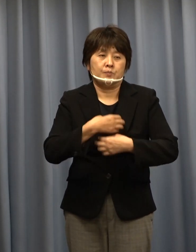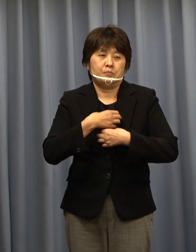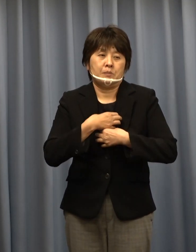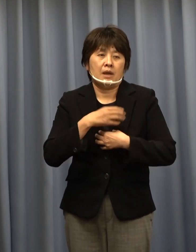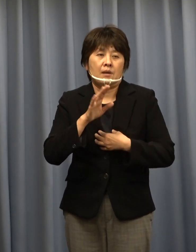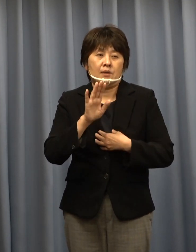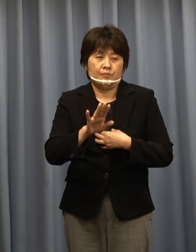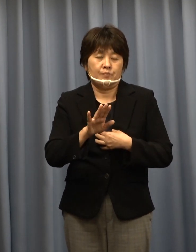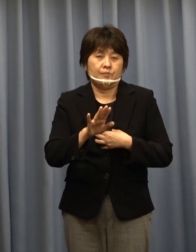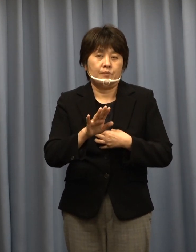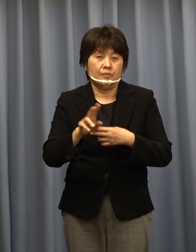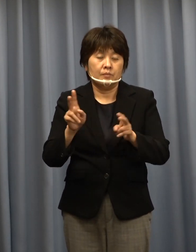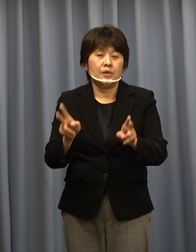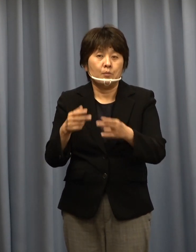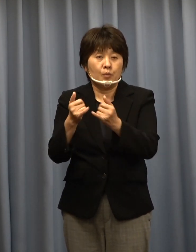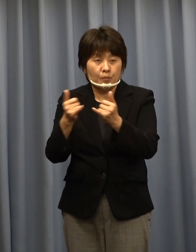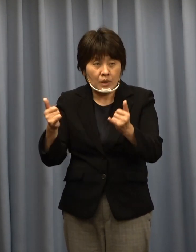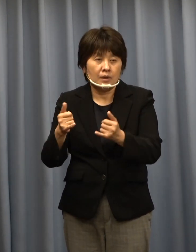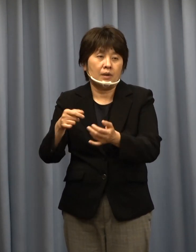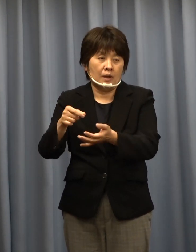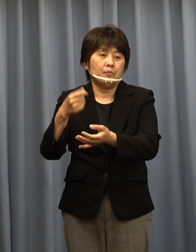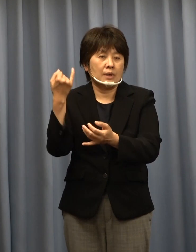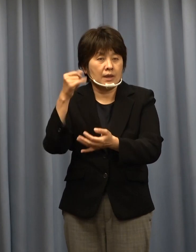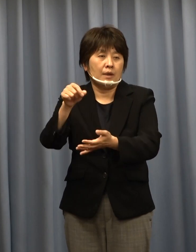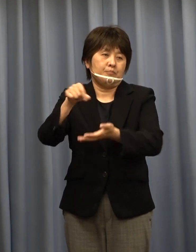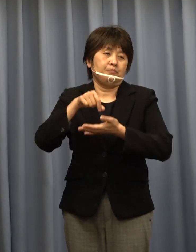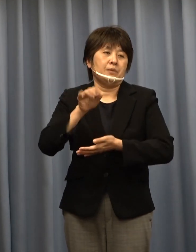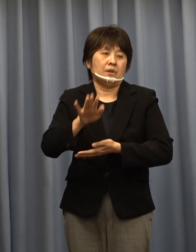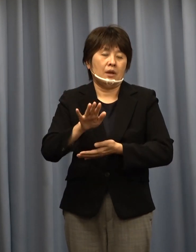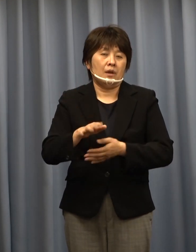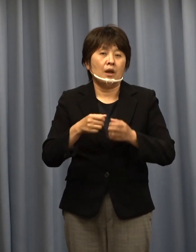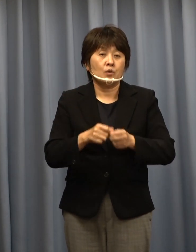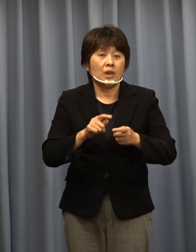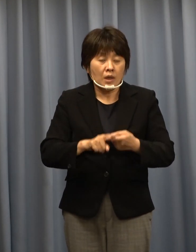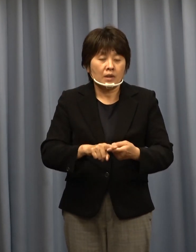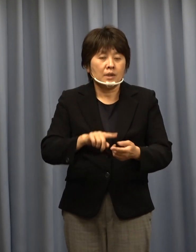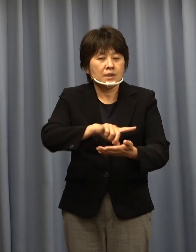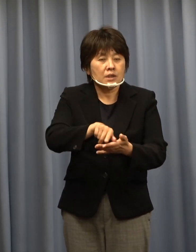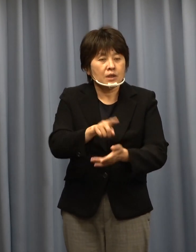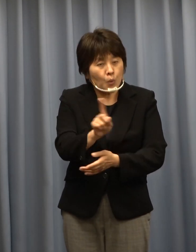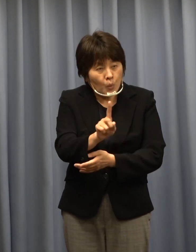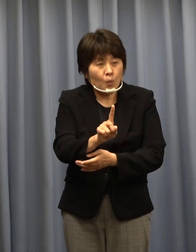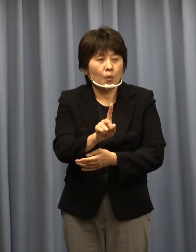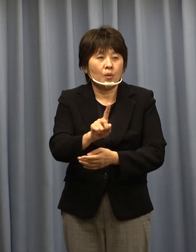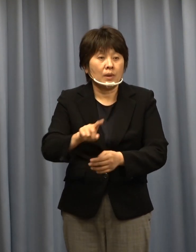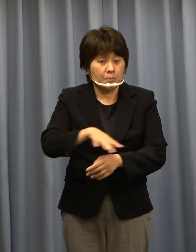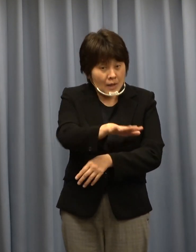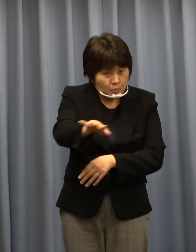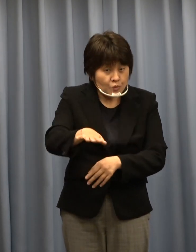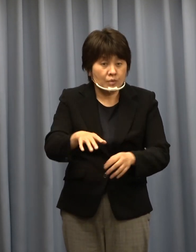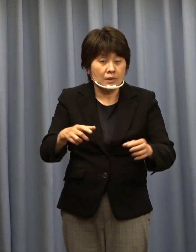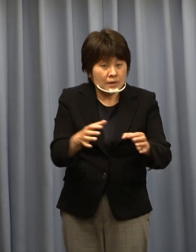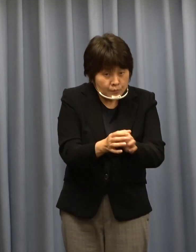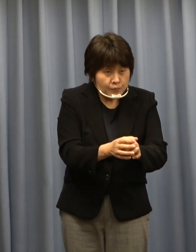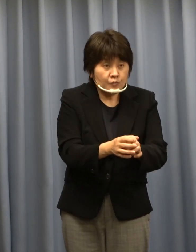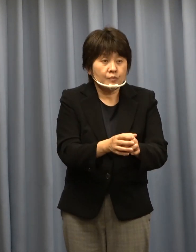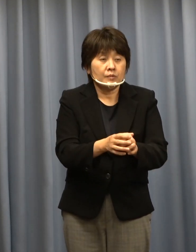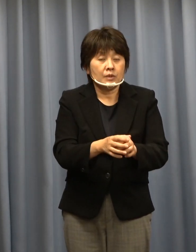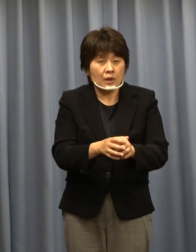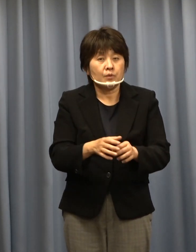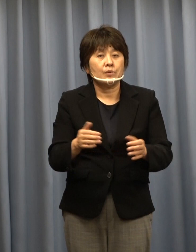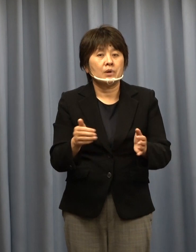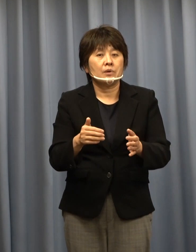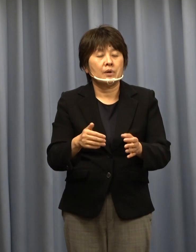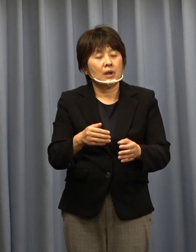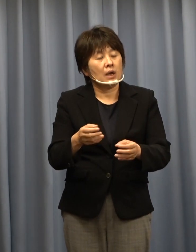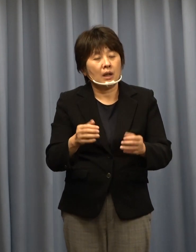が専門家から示されたということでございますので、その具体的に重点措置区域であるかないかとか、あるいは何とか市だとか、そういった話